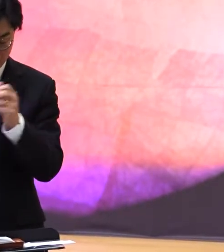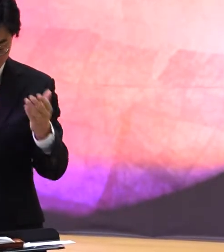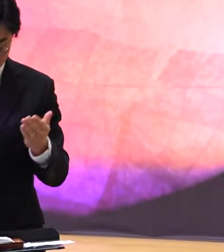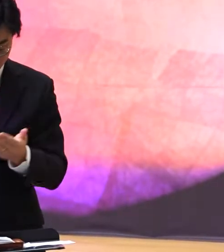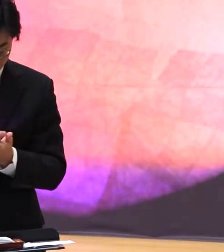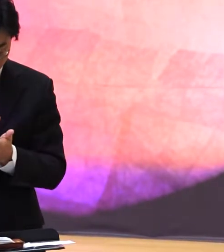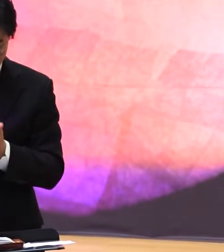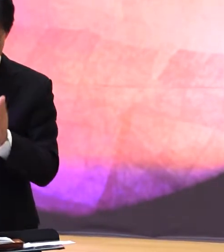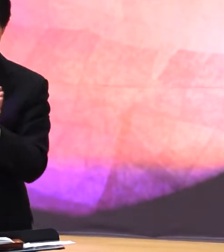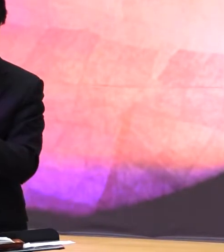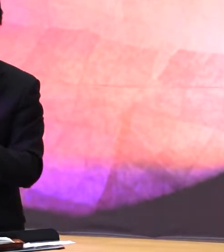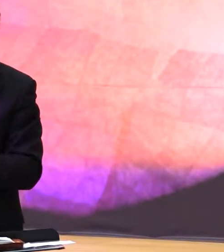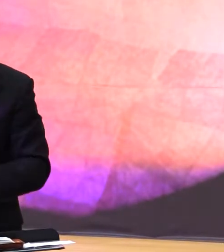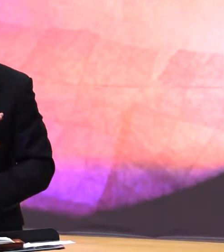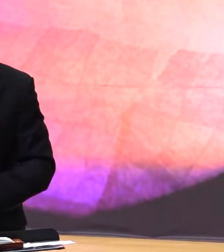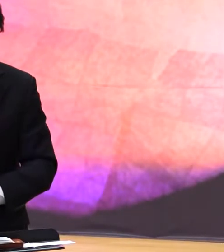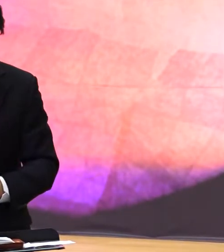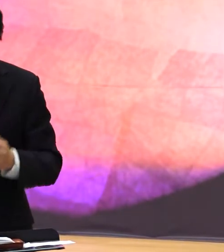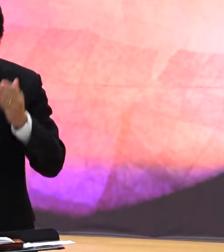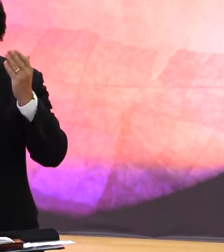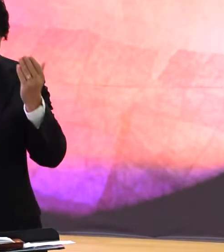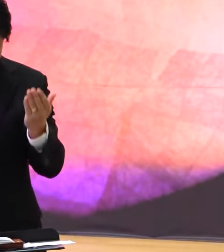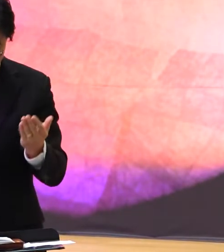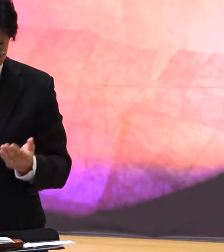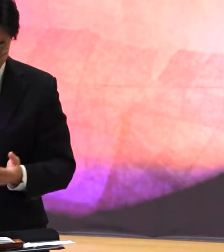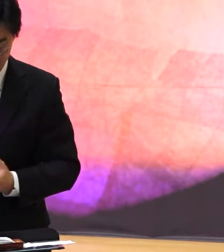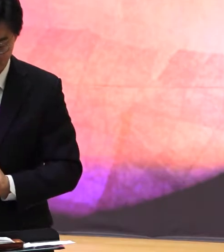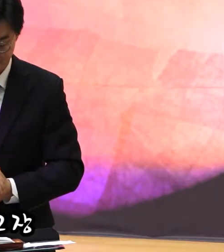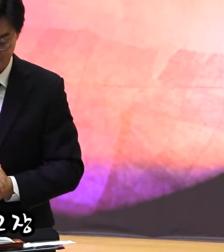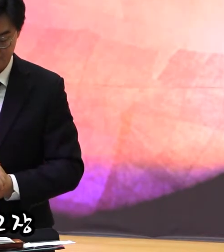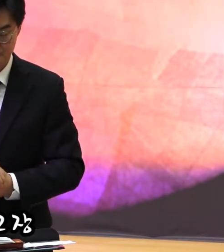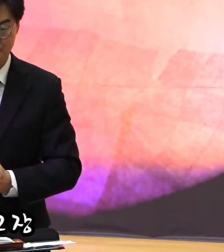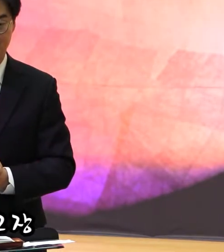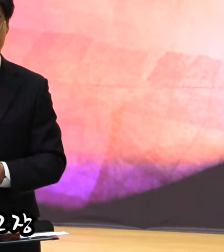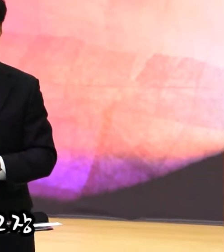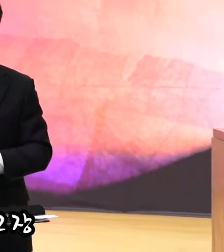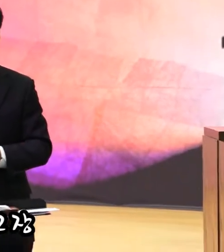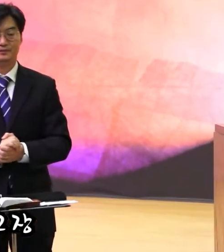오신 예수님의 이름으로 기원하옵나이다. 아멘.